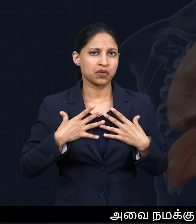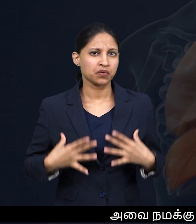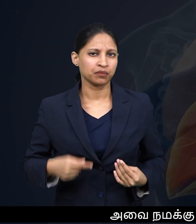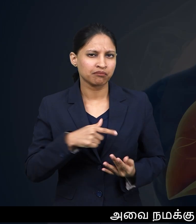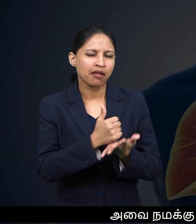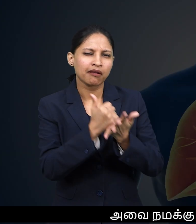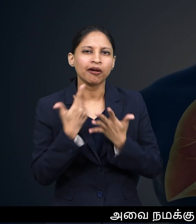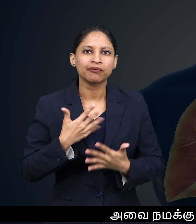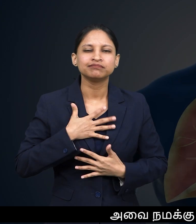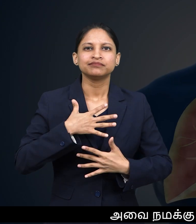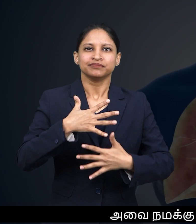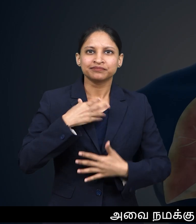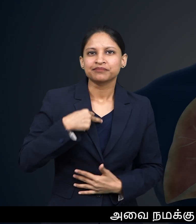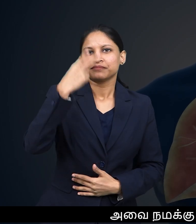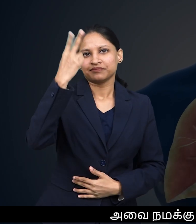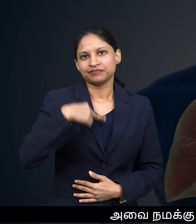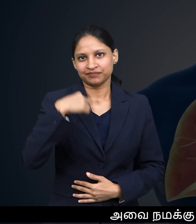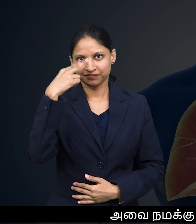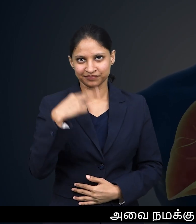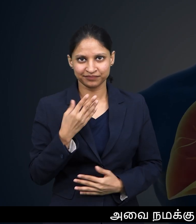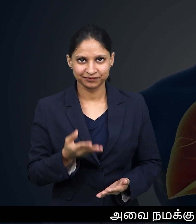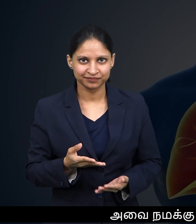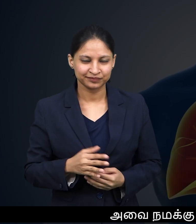அவை நமக்கு சுவாசிக்க உதவுகின்றன.